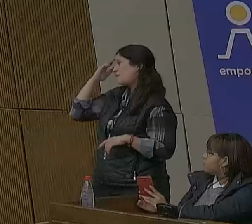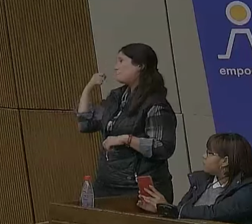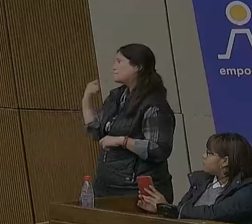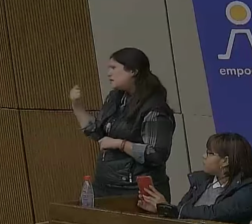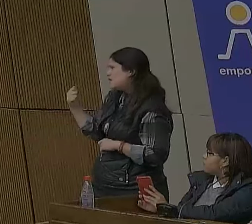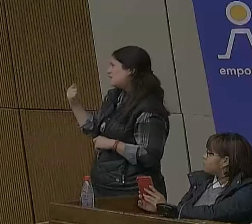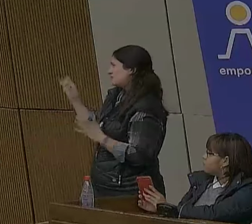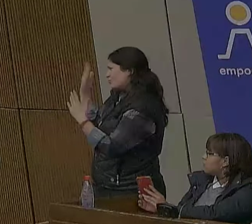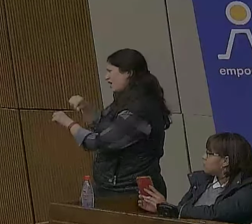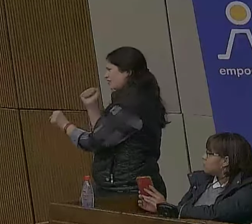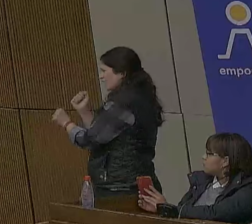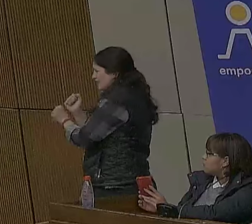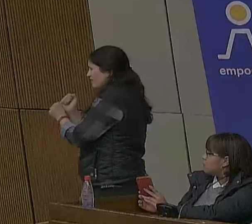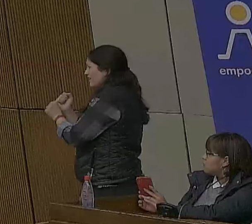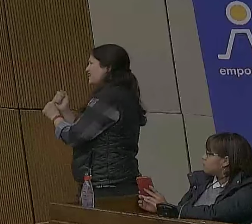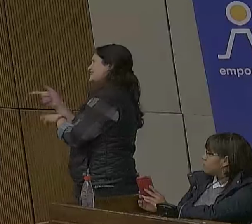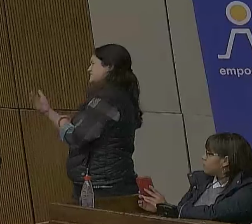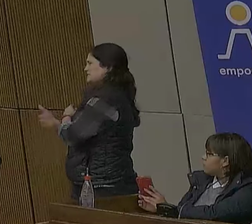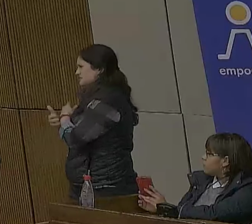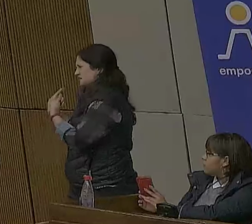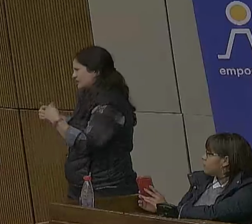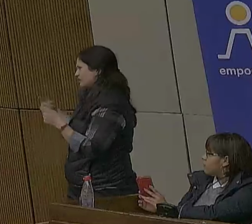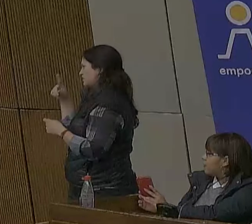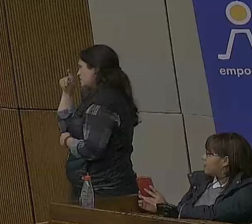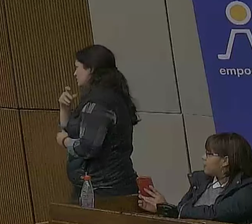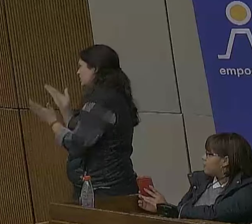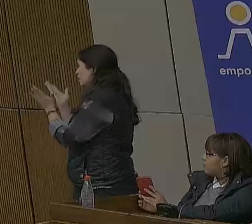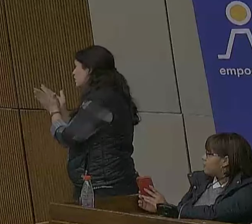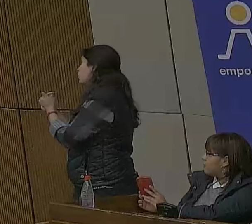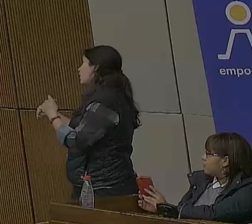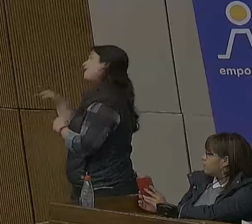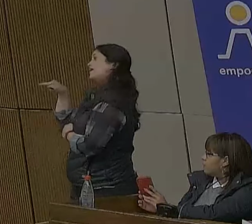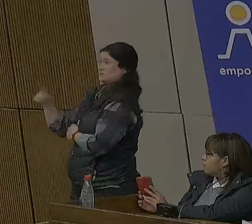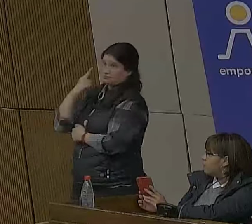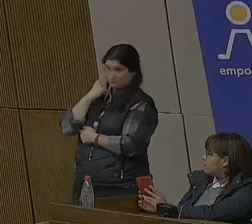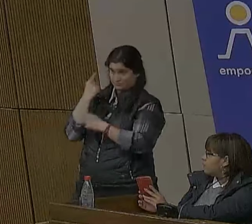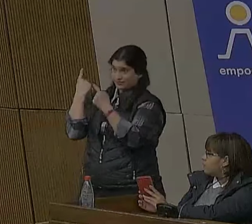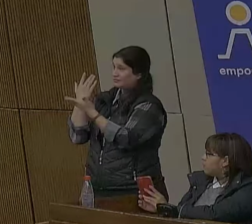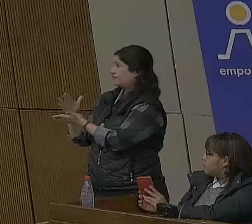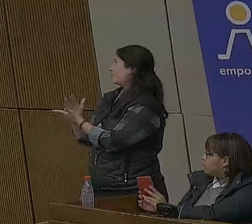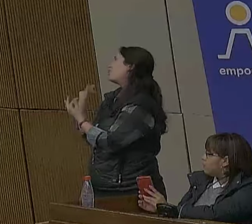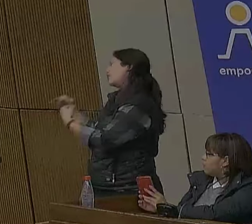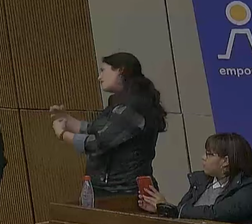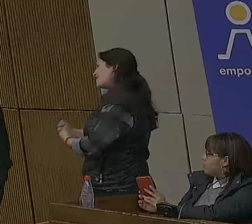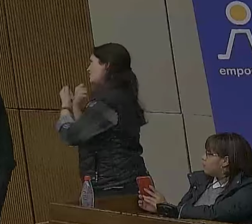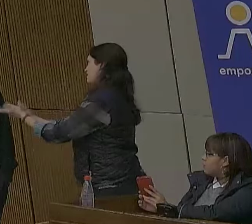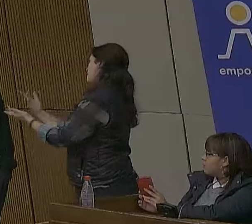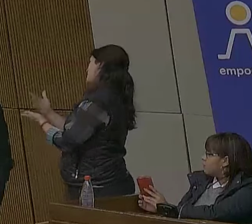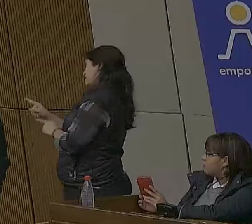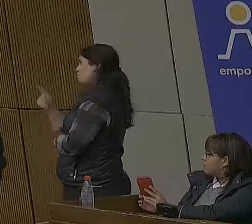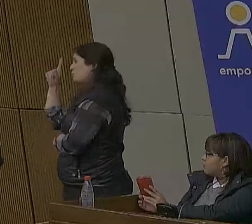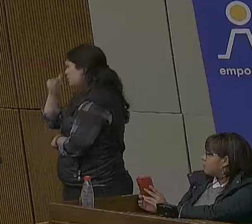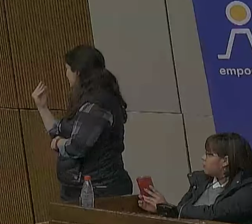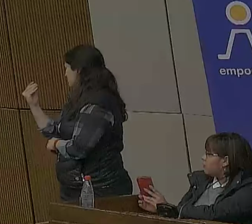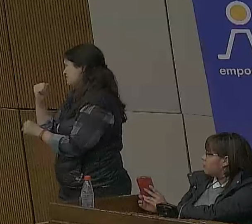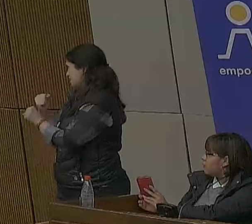mucho. Porque si la persona con discapacidad no tiene trabajo, le dan pensión y eso hay que tener cuidado, dice que hay que separar la